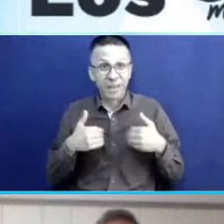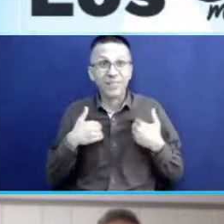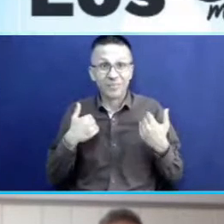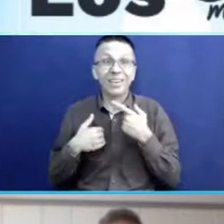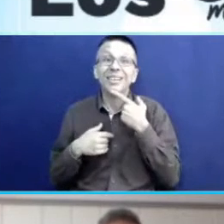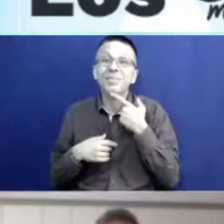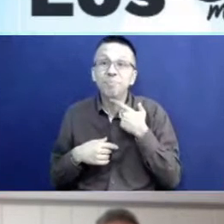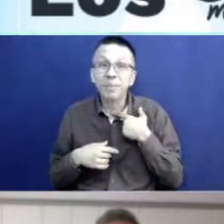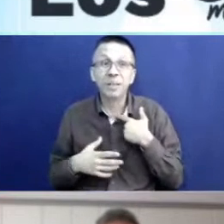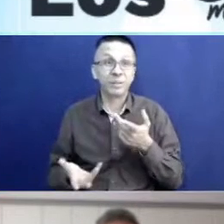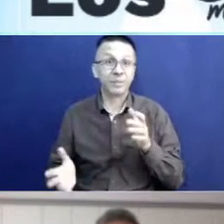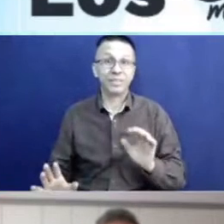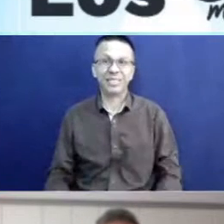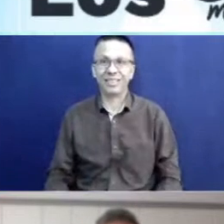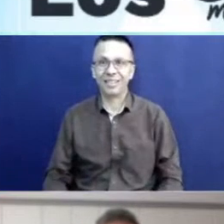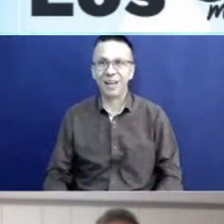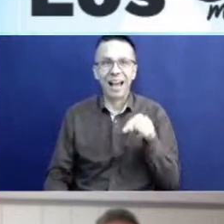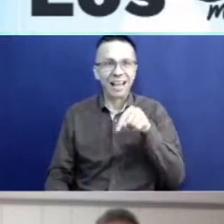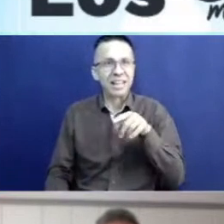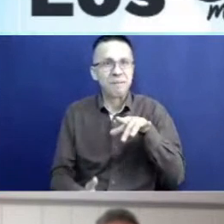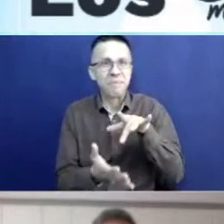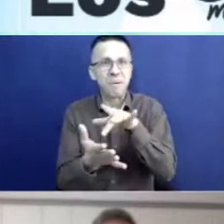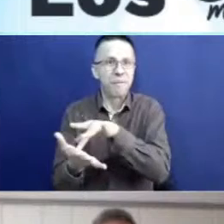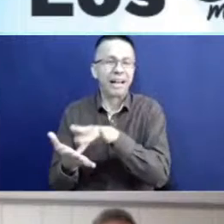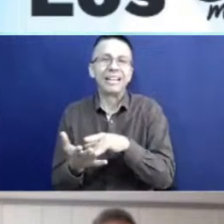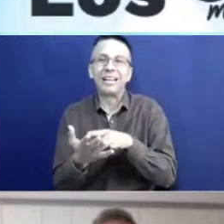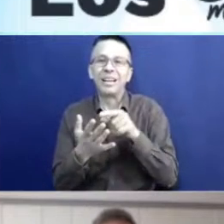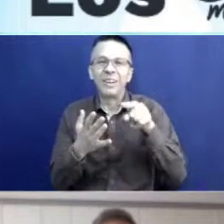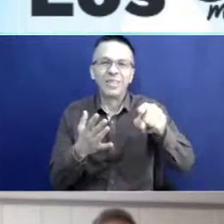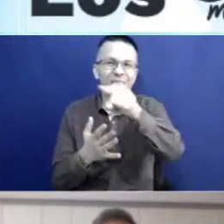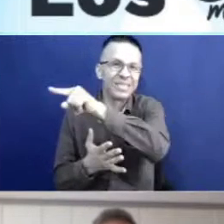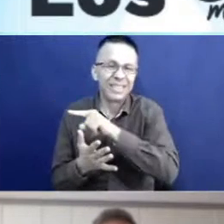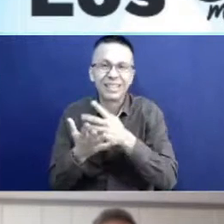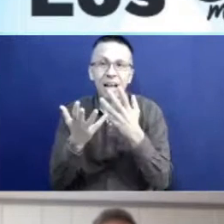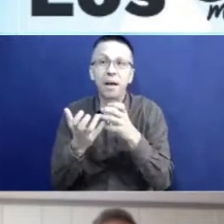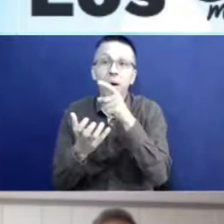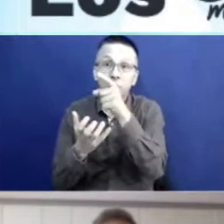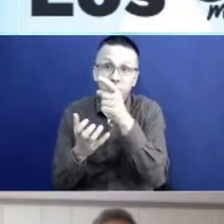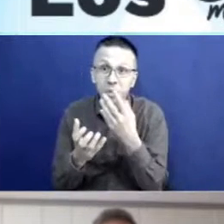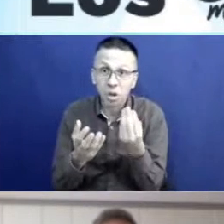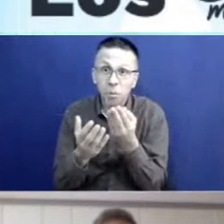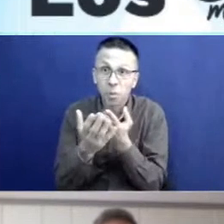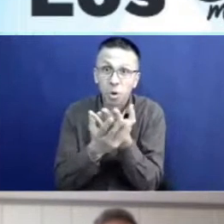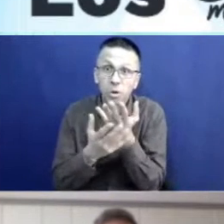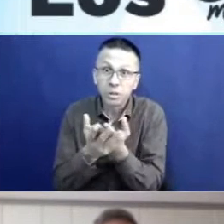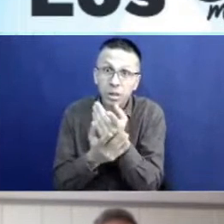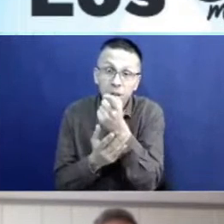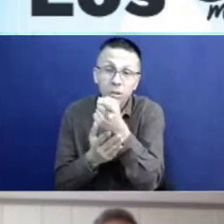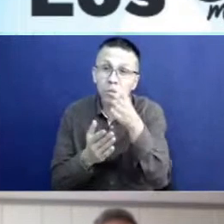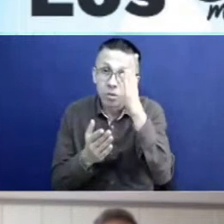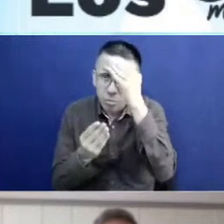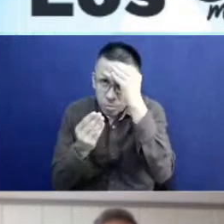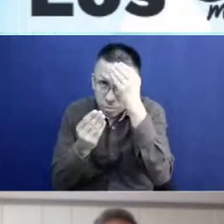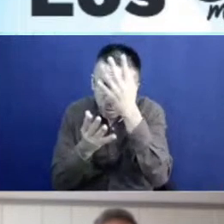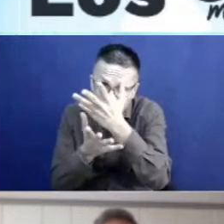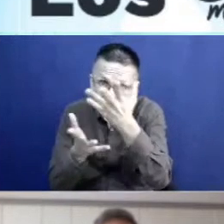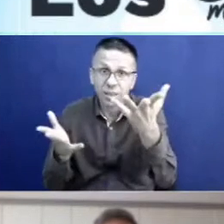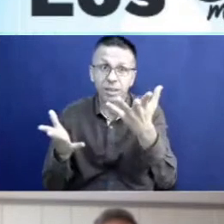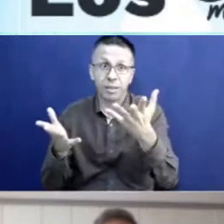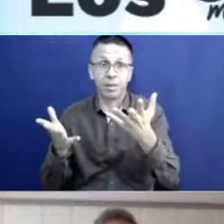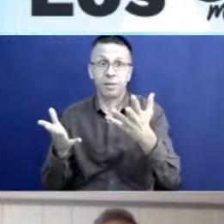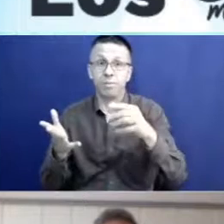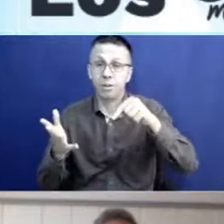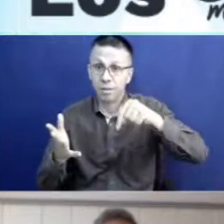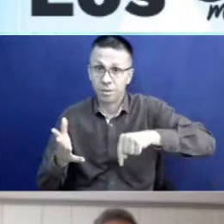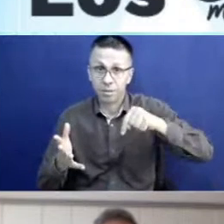Me encanta poder compartir estos espacios y yo les deseo también a usted, consejero, que Dios me lo ilumine también en este